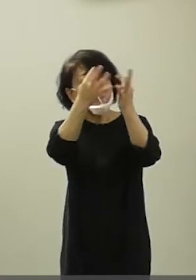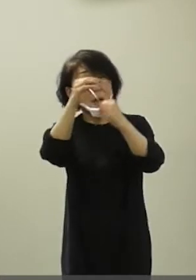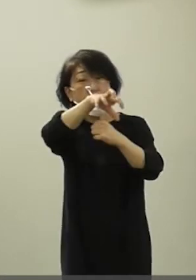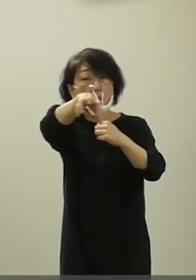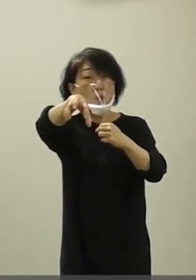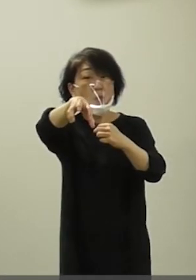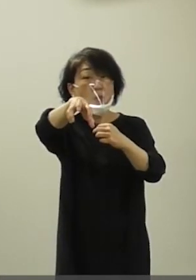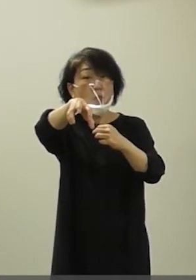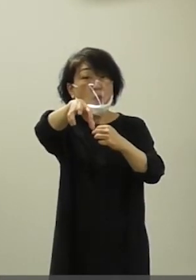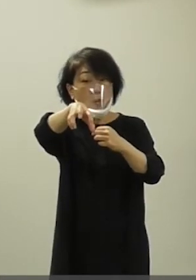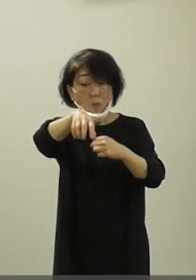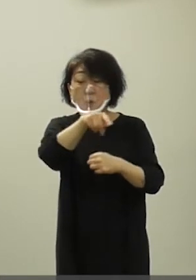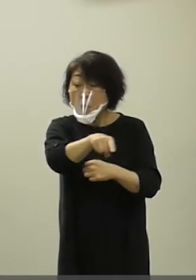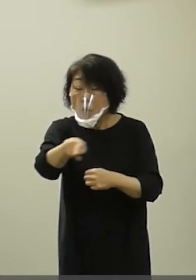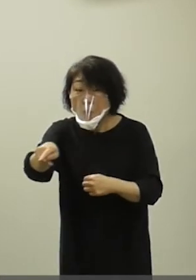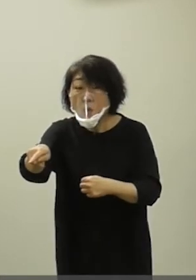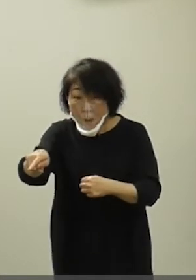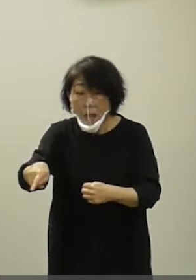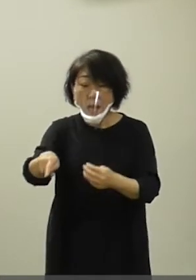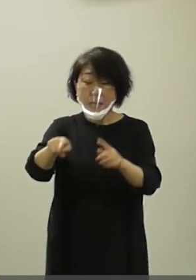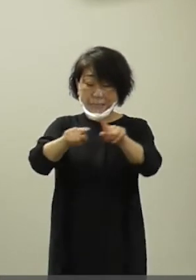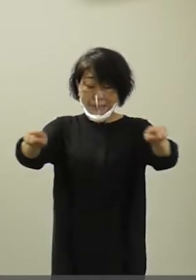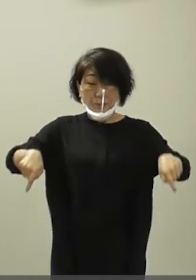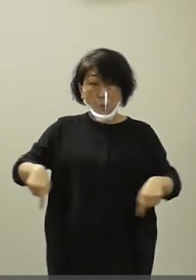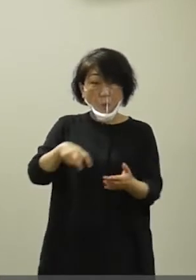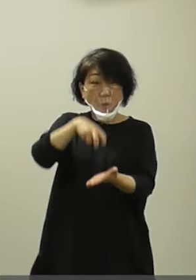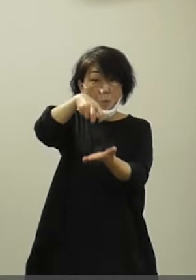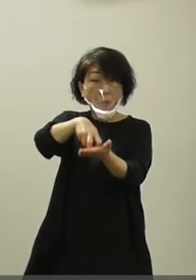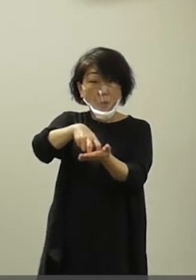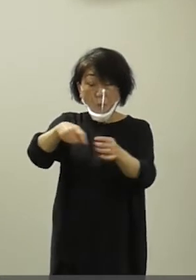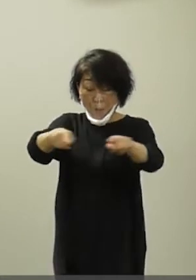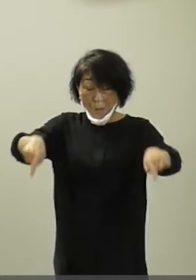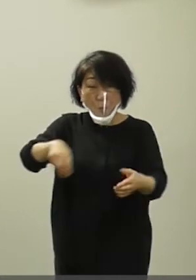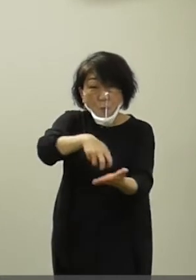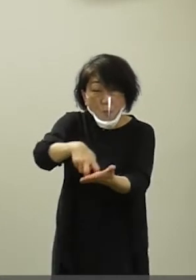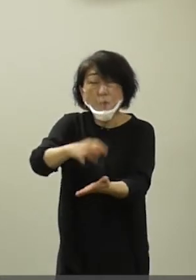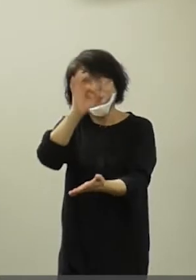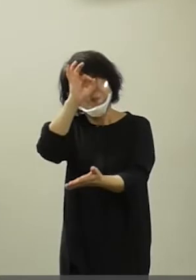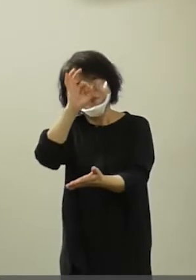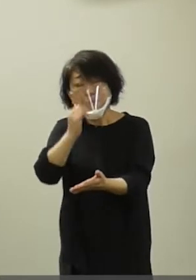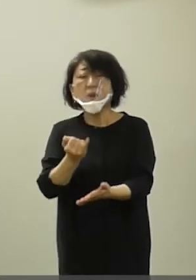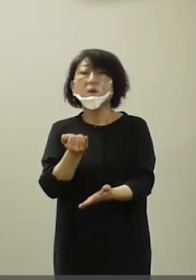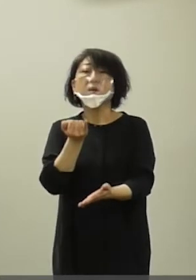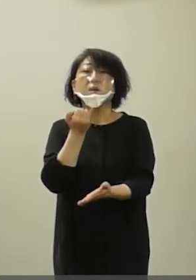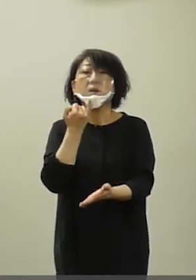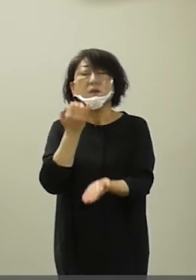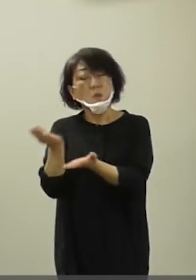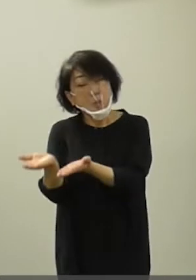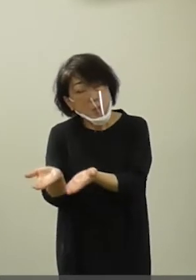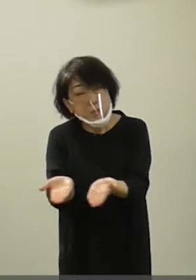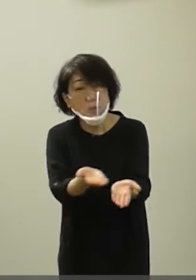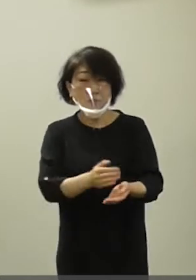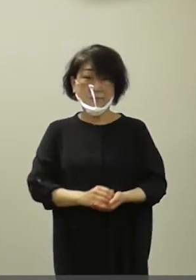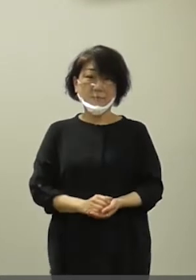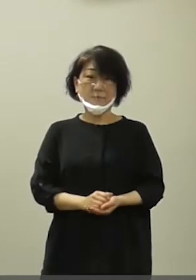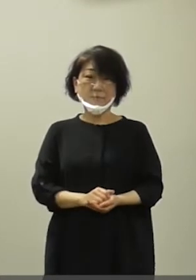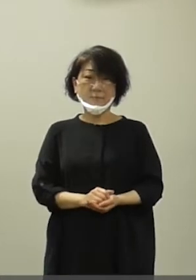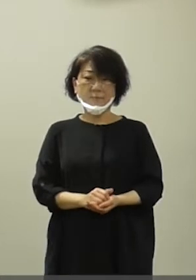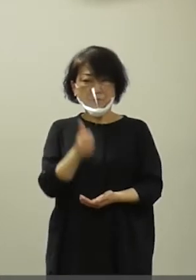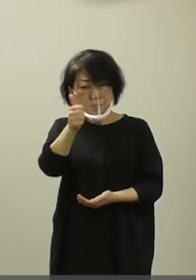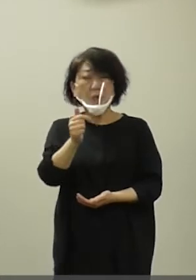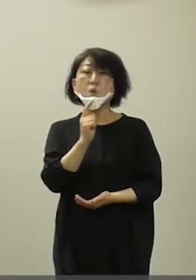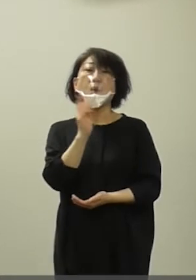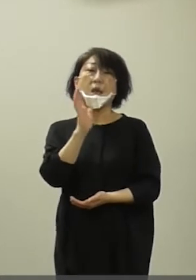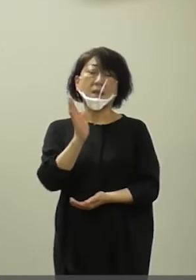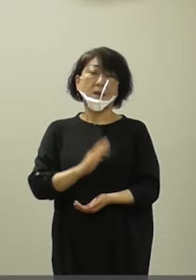アッブルーシートを切っての花火はのところを制限しないということにさせていただき